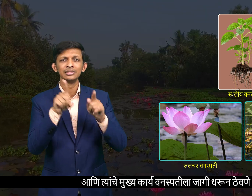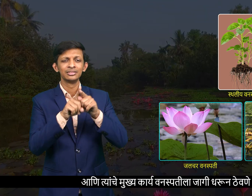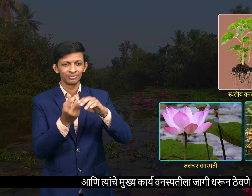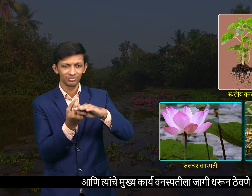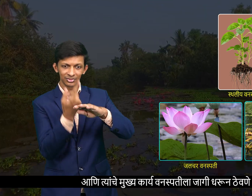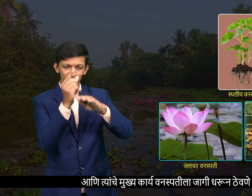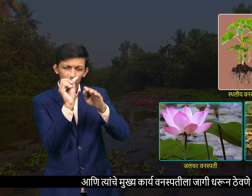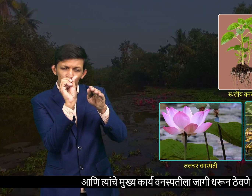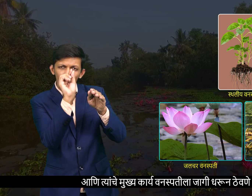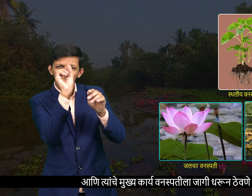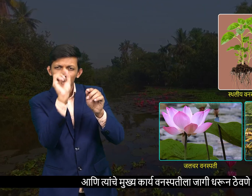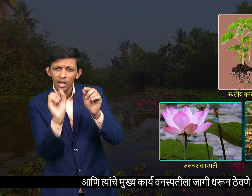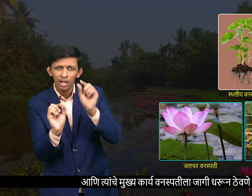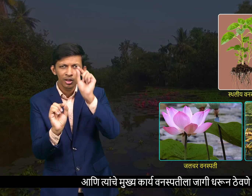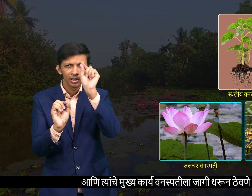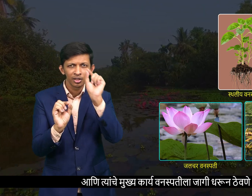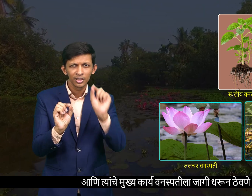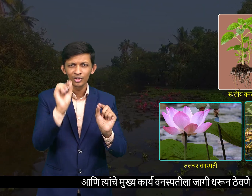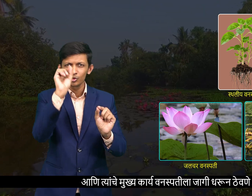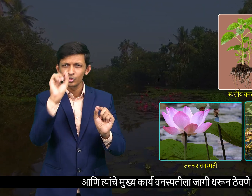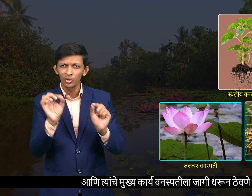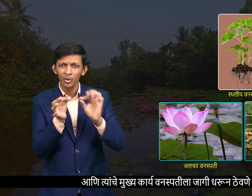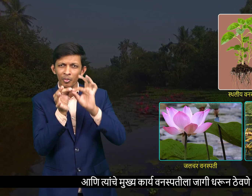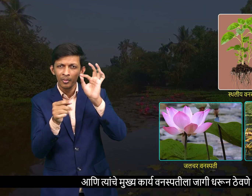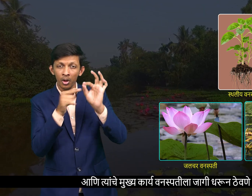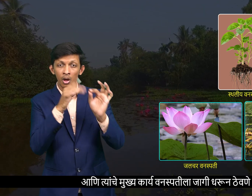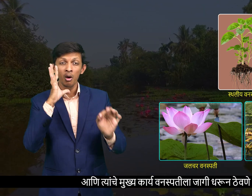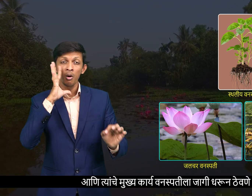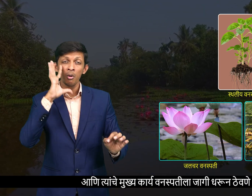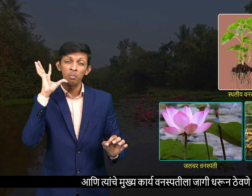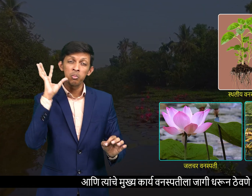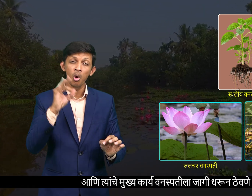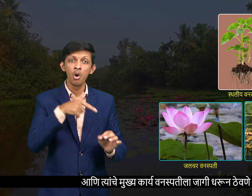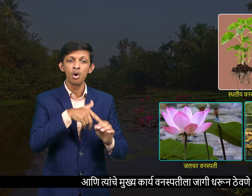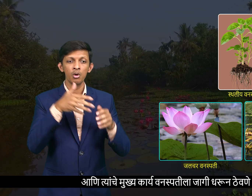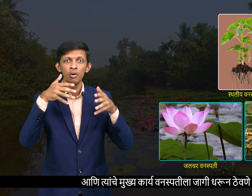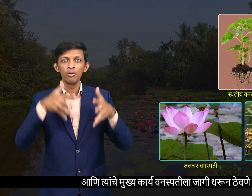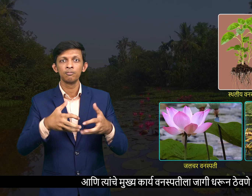त्यांचे मुख्य कार्य वनस्पतीला जागी धरून ठेवणे हे असते.